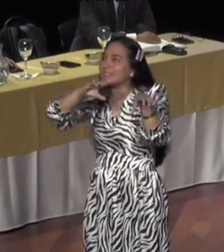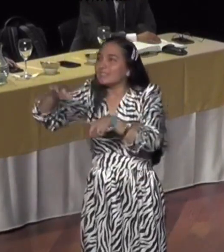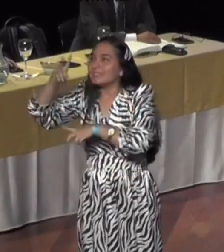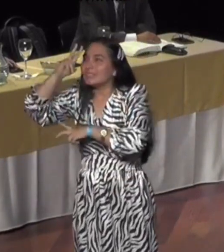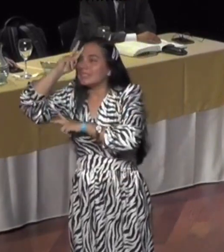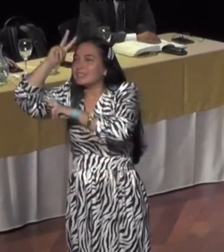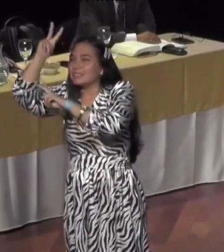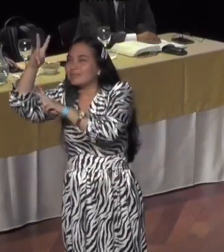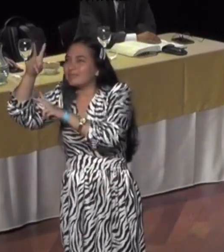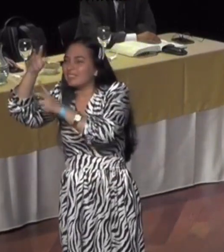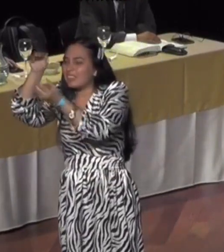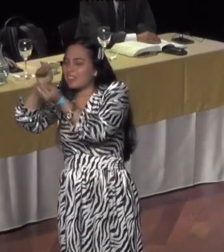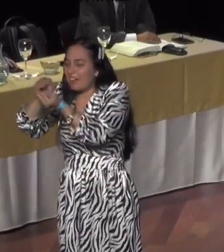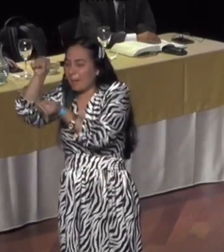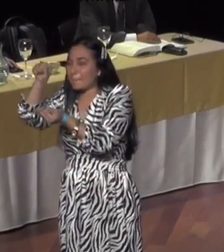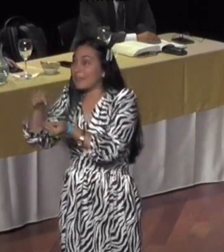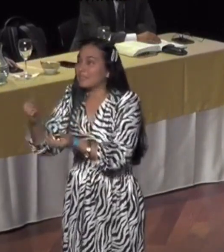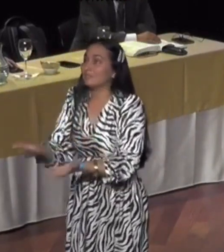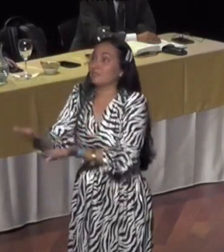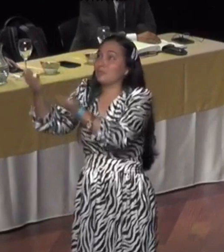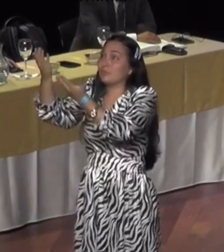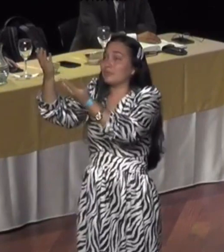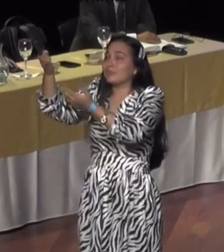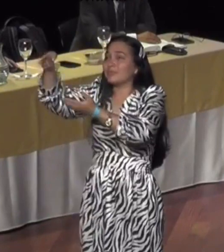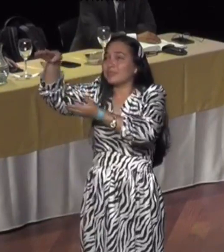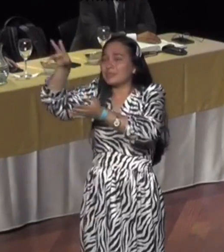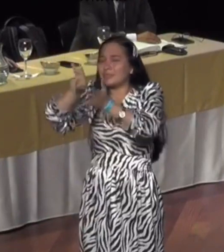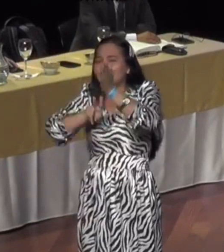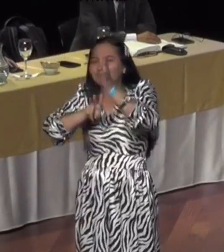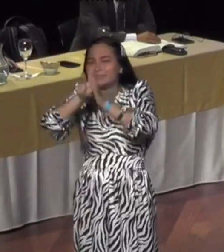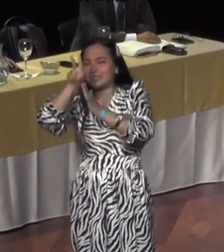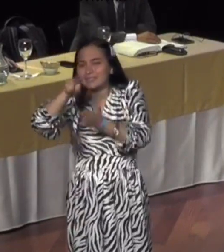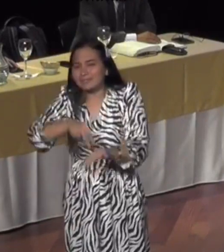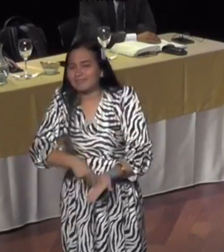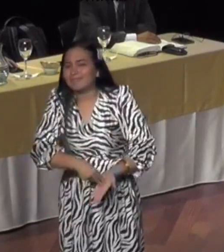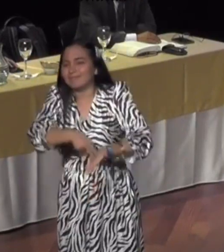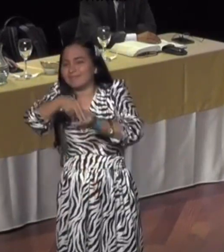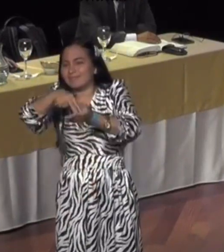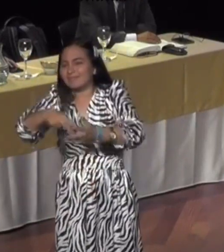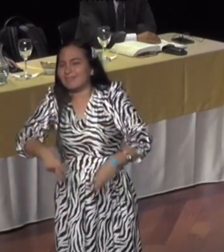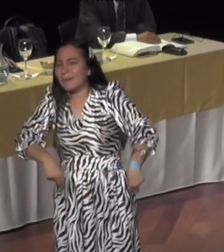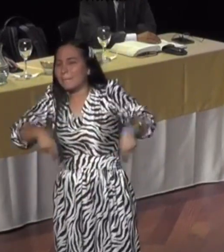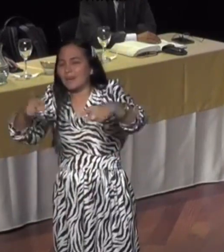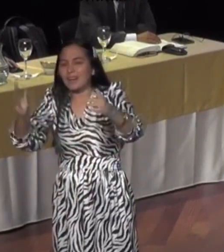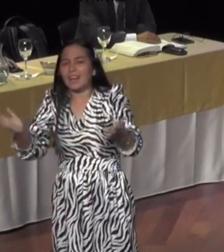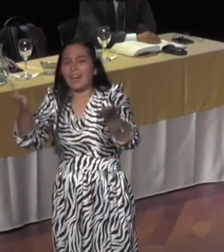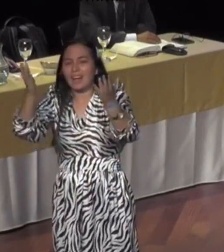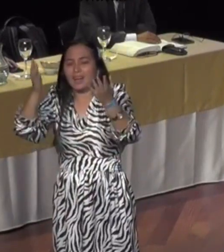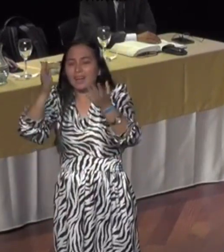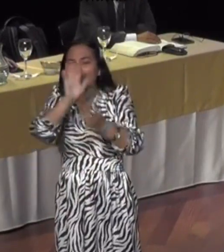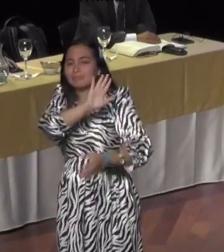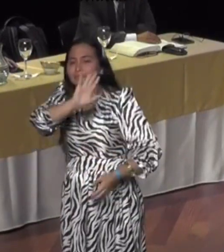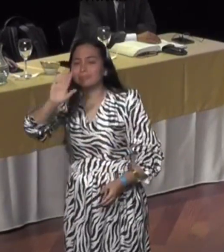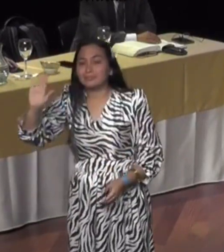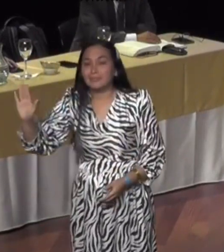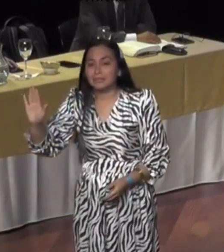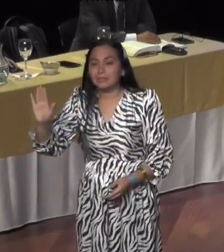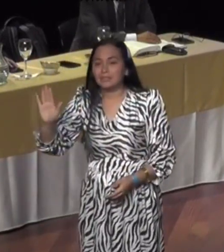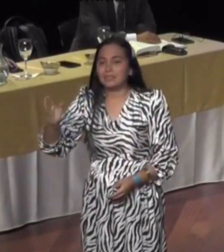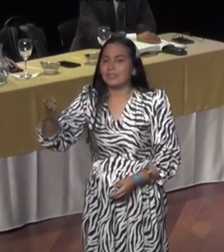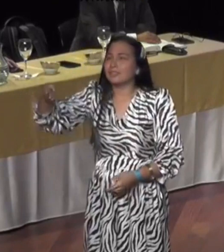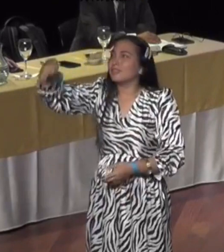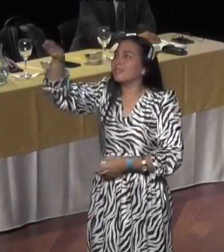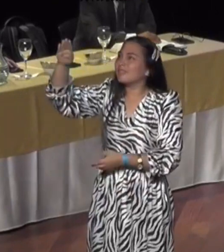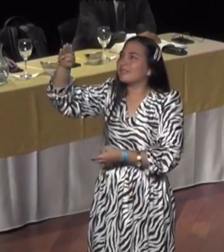Dios. Dios pone en alto a sus hijos. Esto se lo afirmo aquí y en otra parte del mundo.